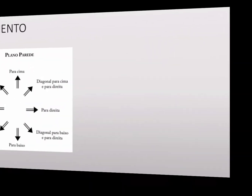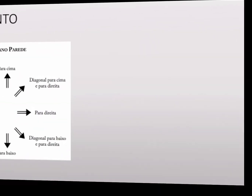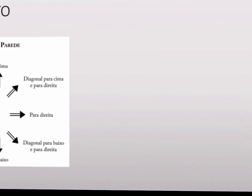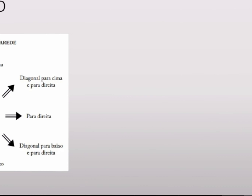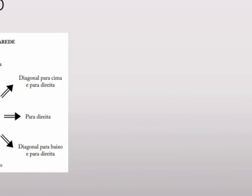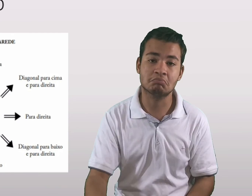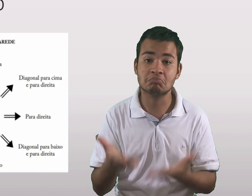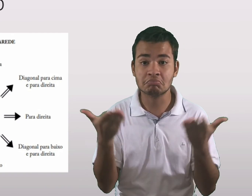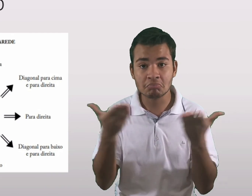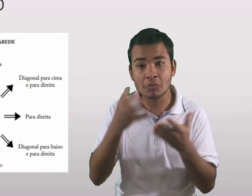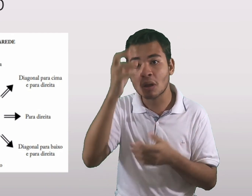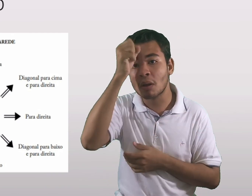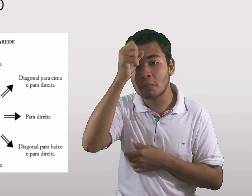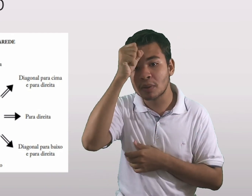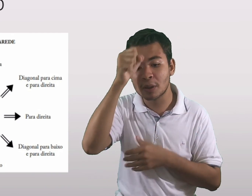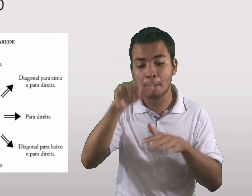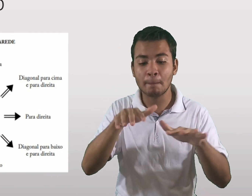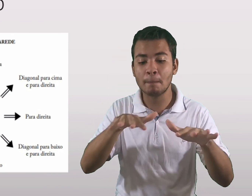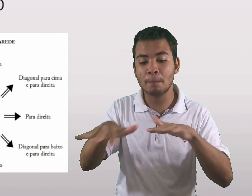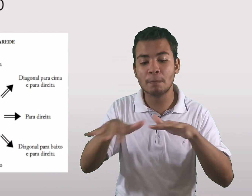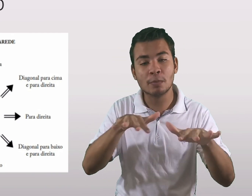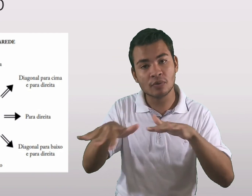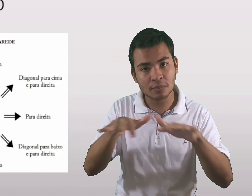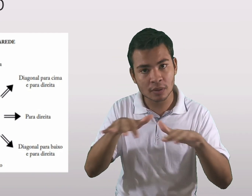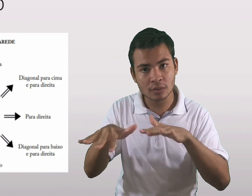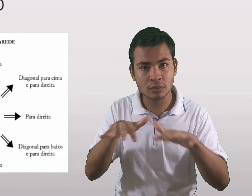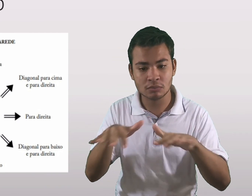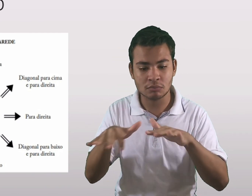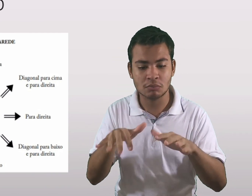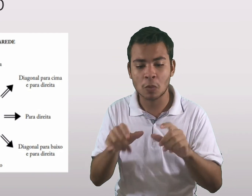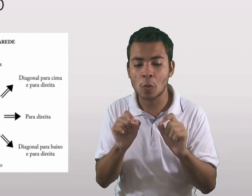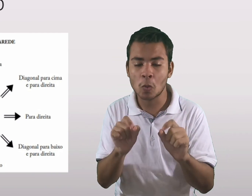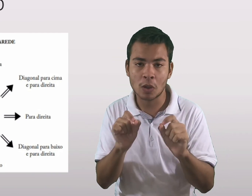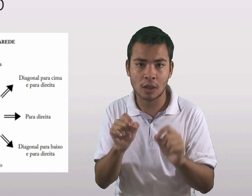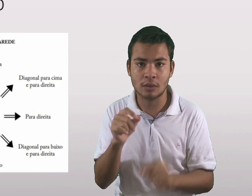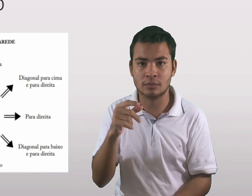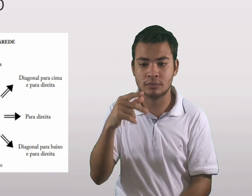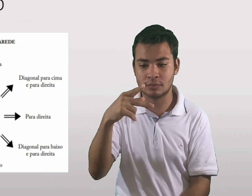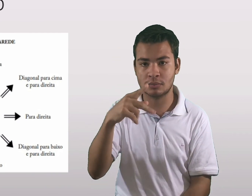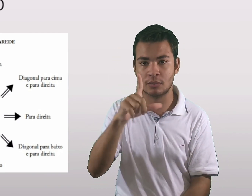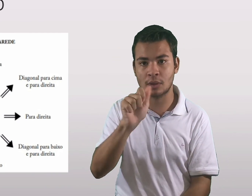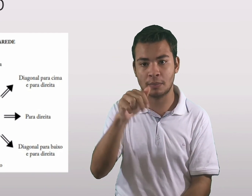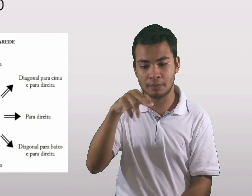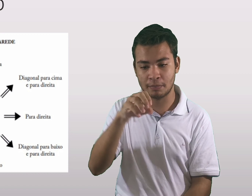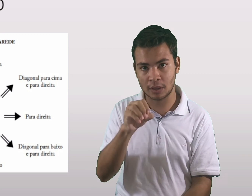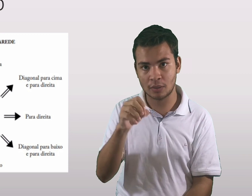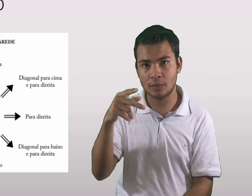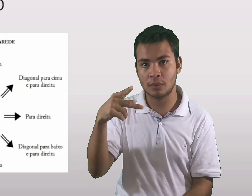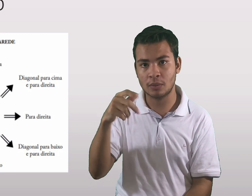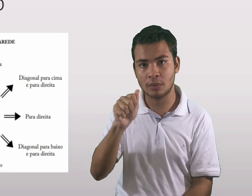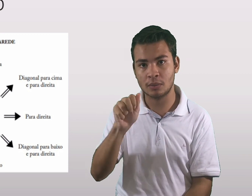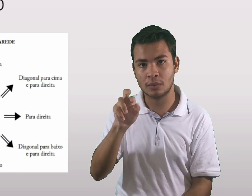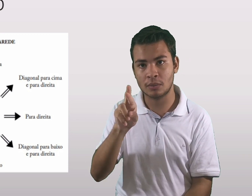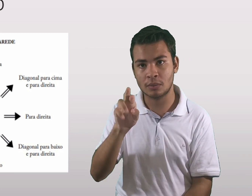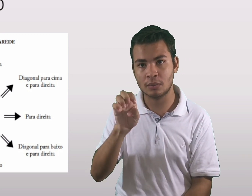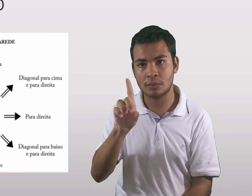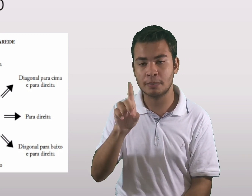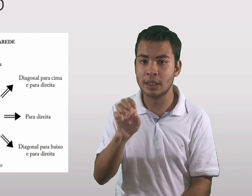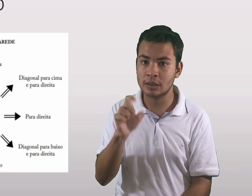contato. Agora nós vamos aprender o movimento. Qual que é o movimento? Movimento do